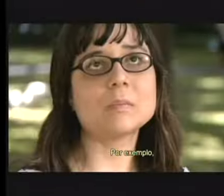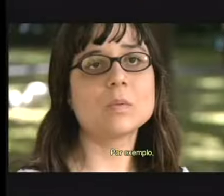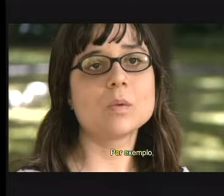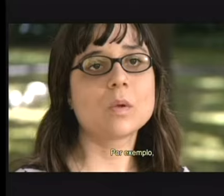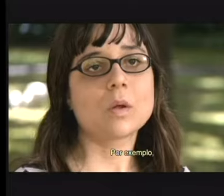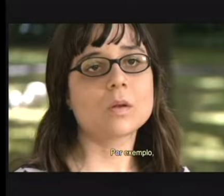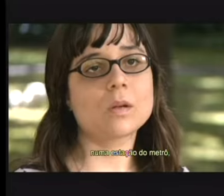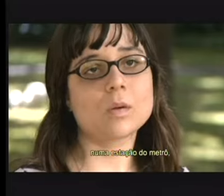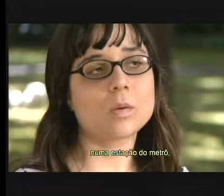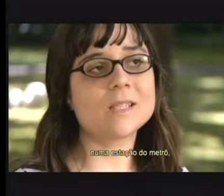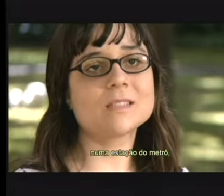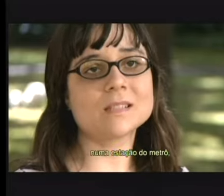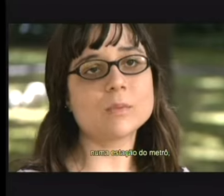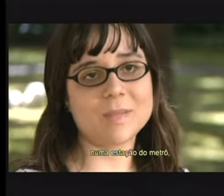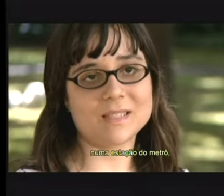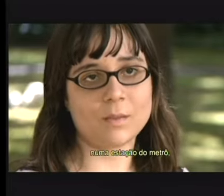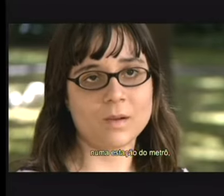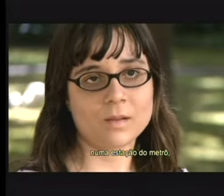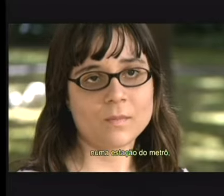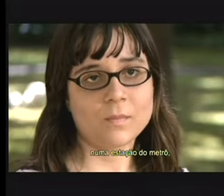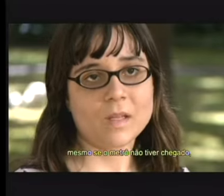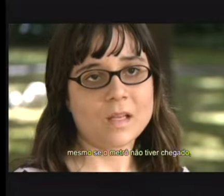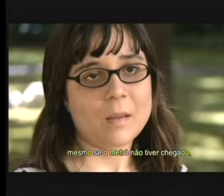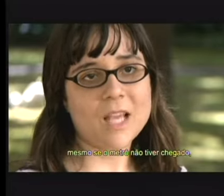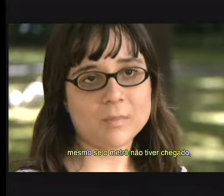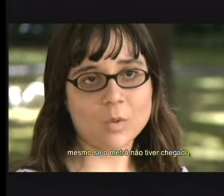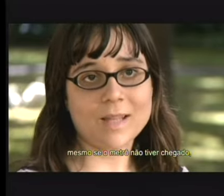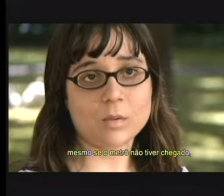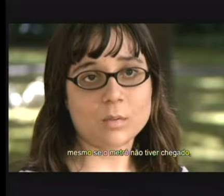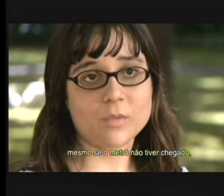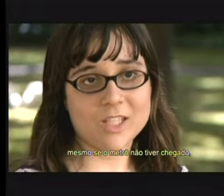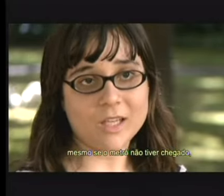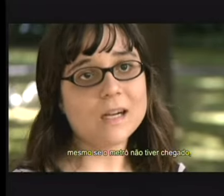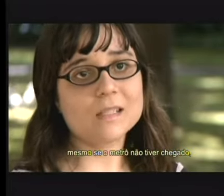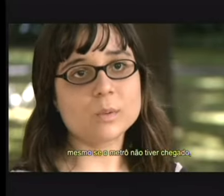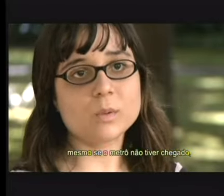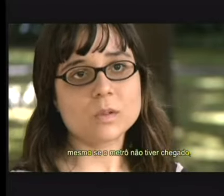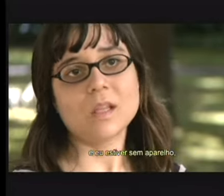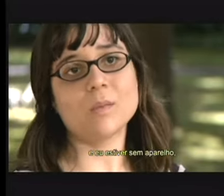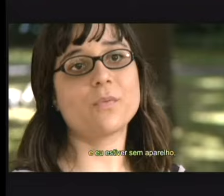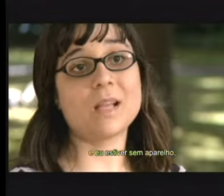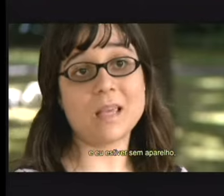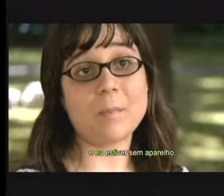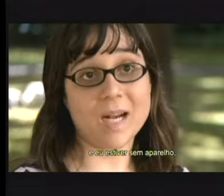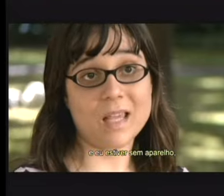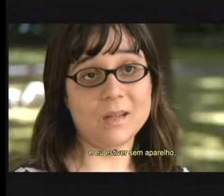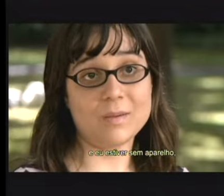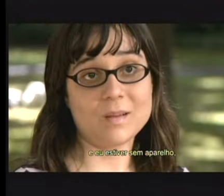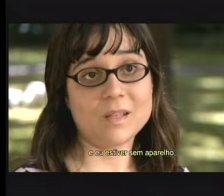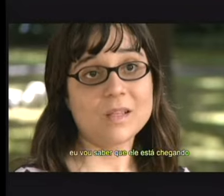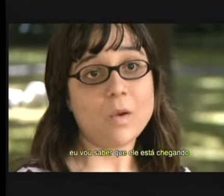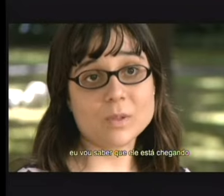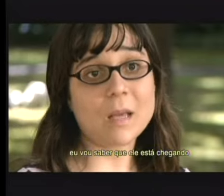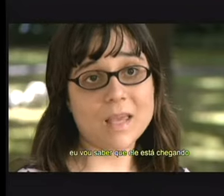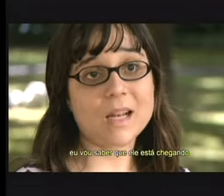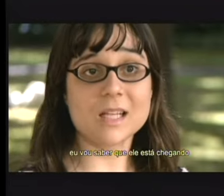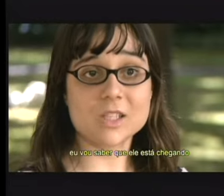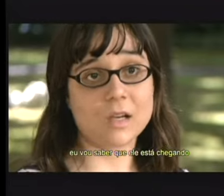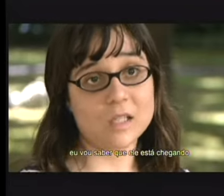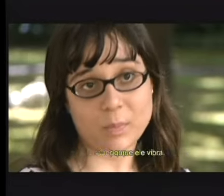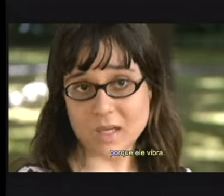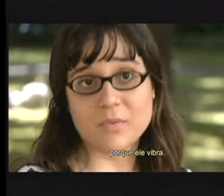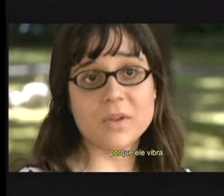Por exemplo, uma situação de metrô. Mesmo se o metrô não estiver chegando, eu estiver sem aparelho, eu vou